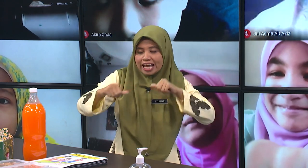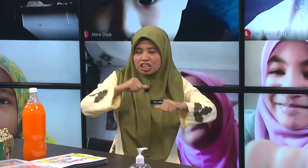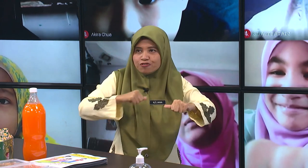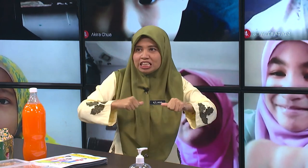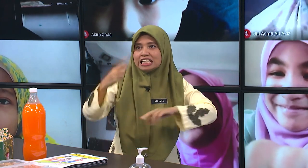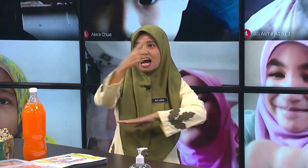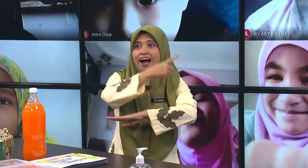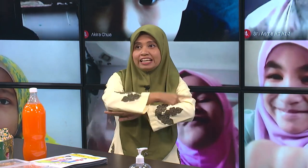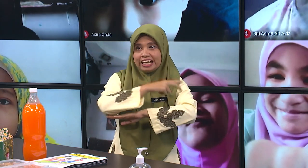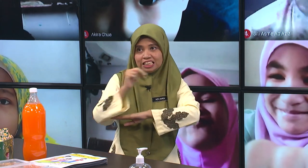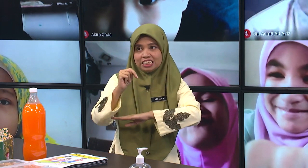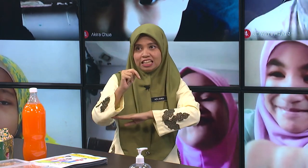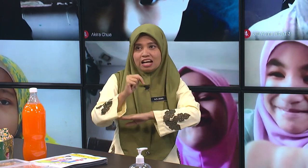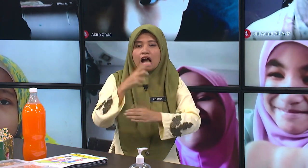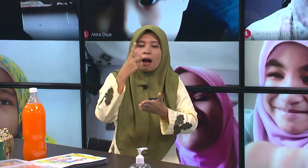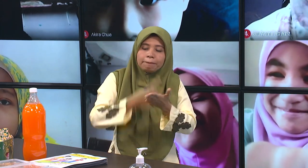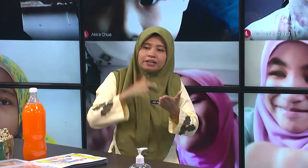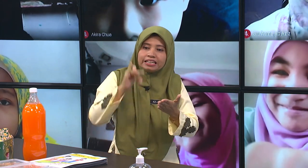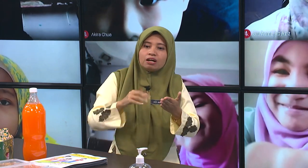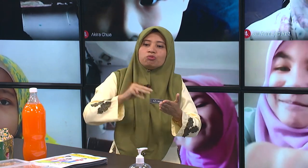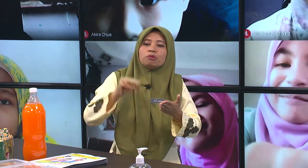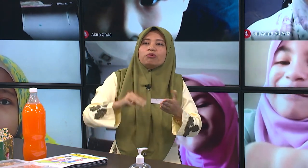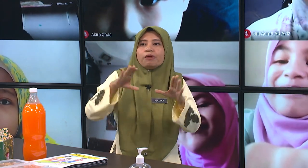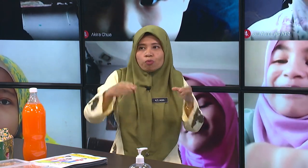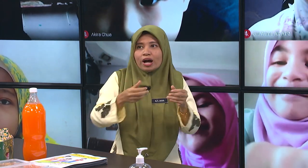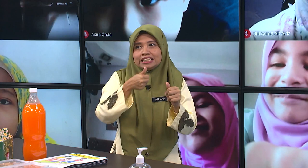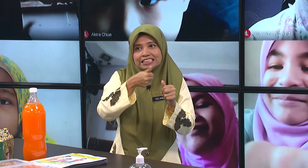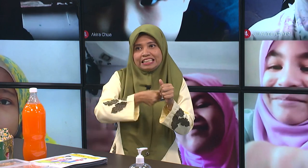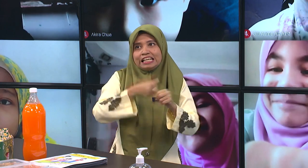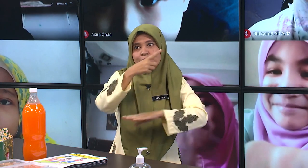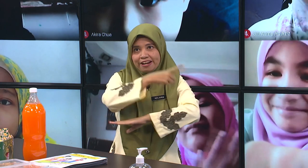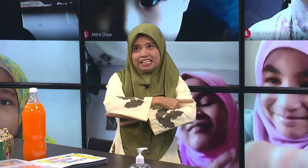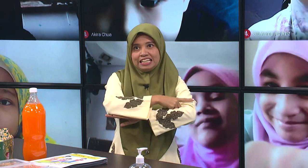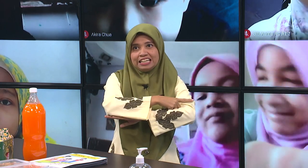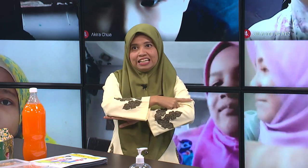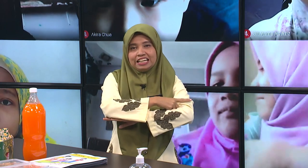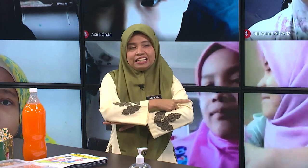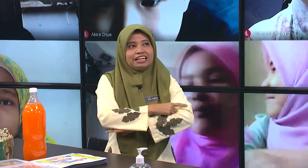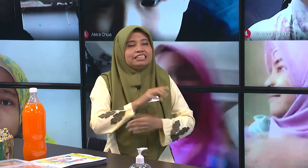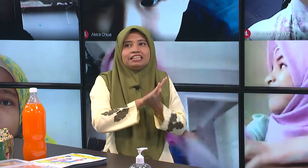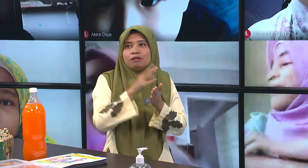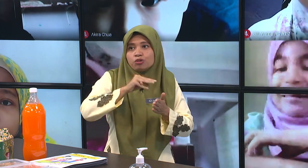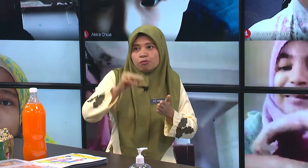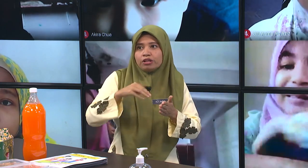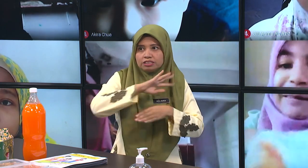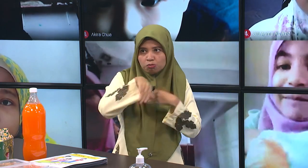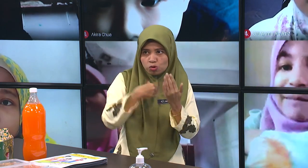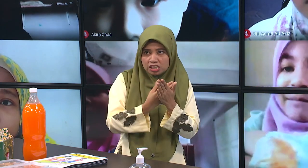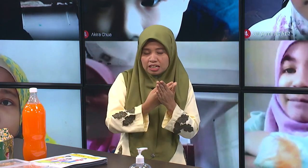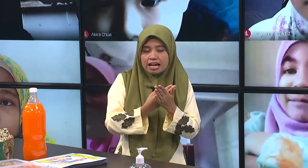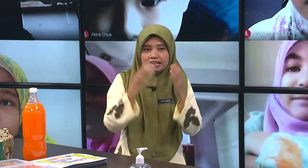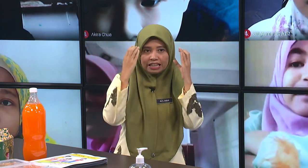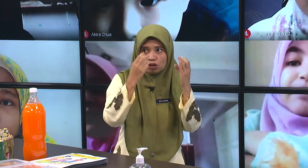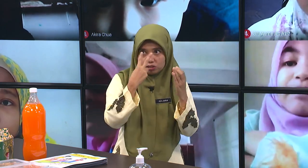untuk aktiviti harian. Okey. Apa yang murid-murid buat setiap hari? Okey. Jadi murid-murid